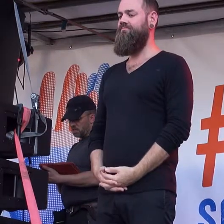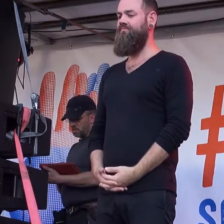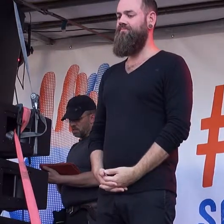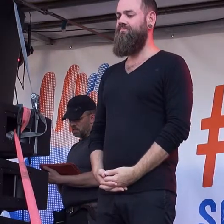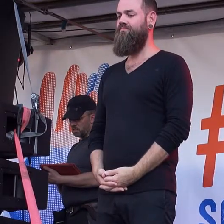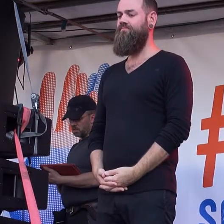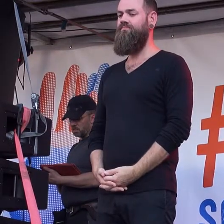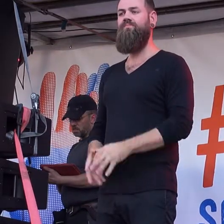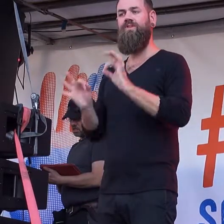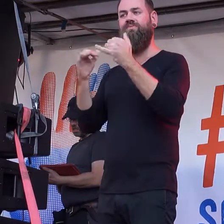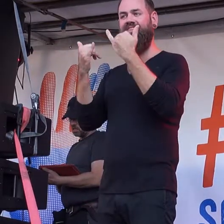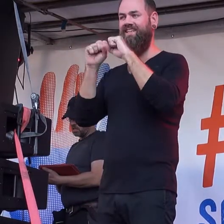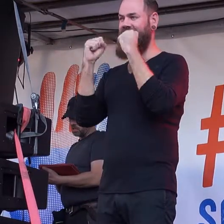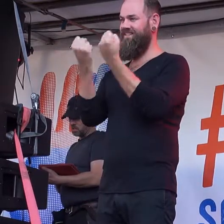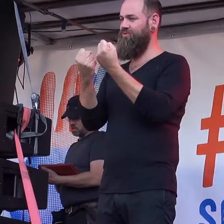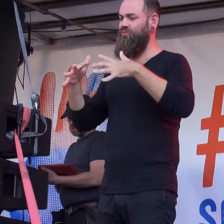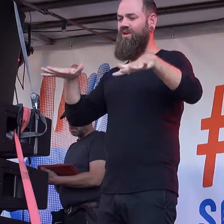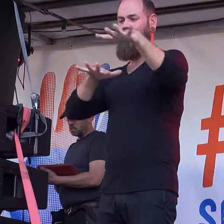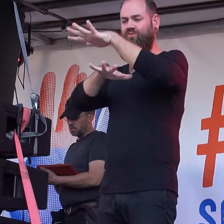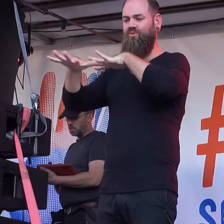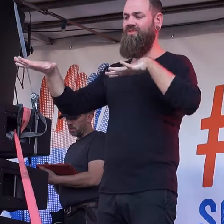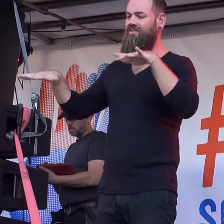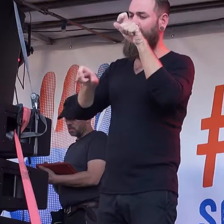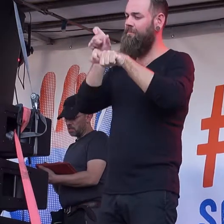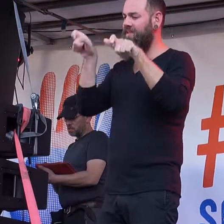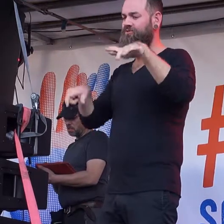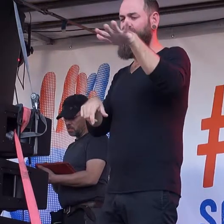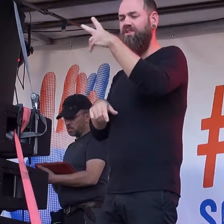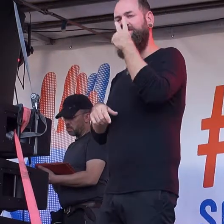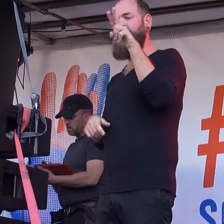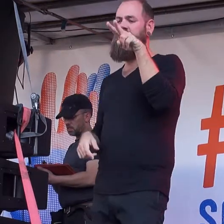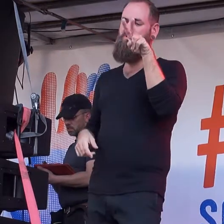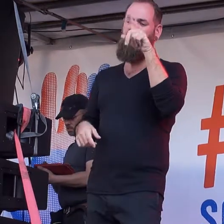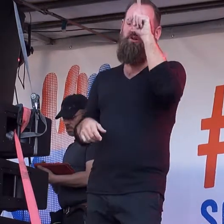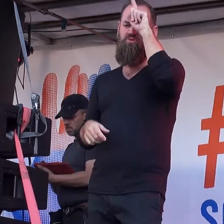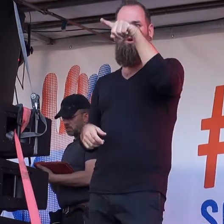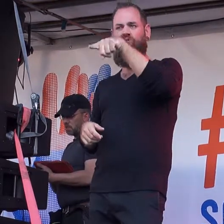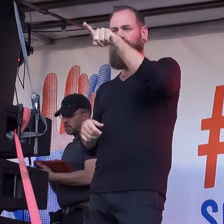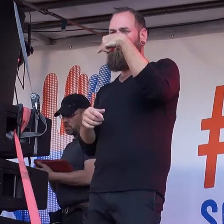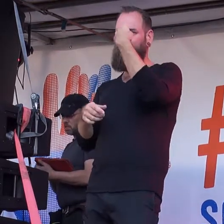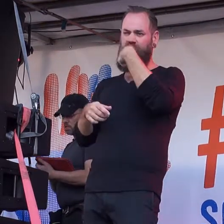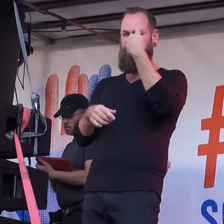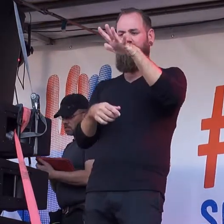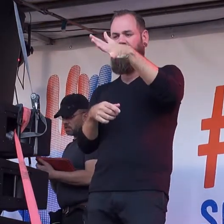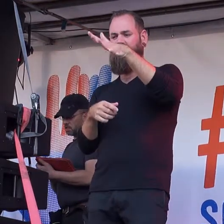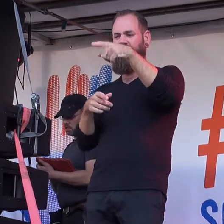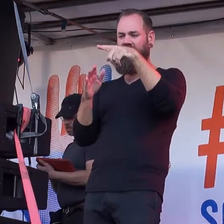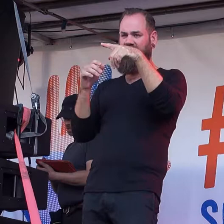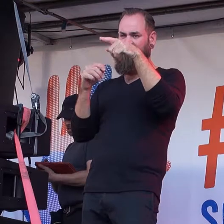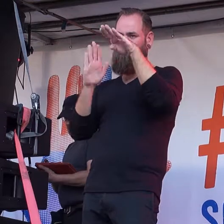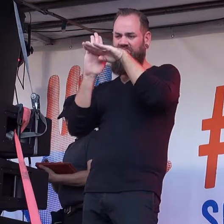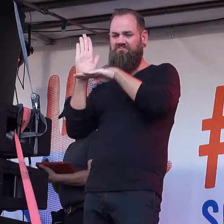dass tagtäglich menschen die nicht deutsch genug aussehen oder einer angeblichen deutschen norm entsprechen angegriffen werden und